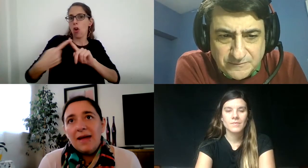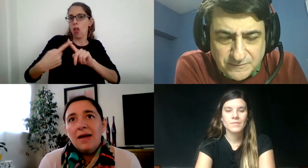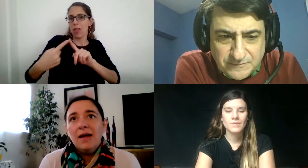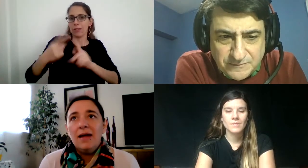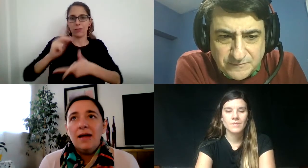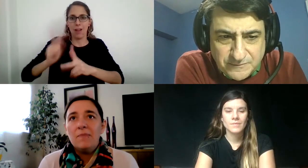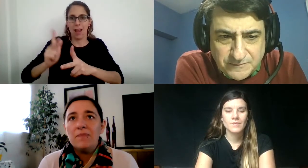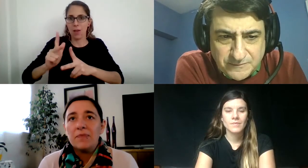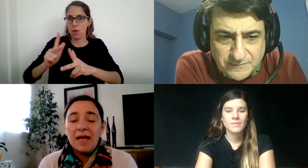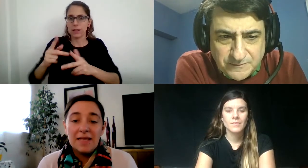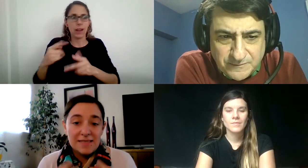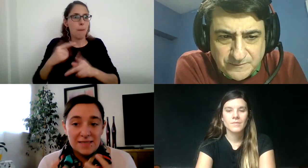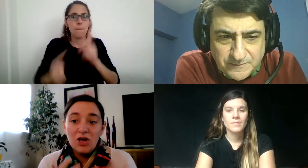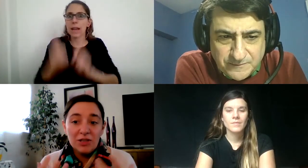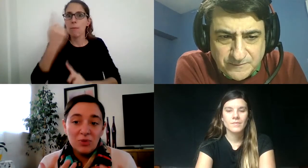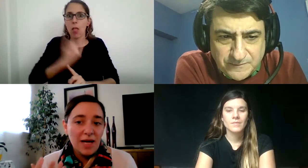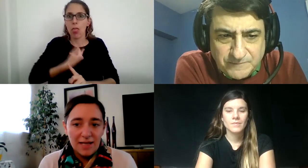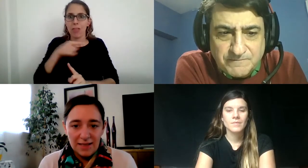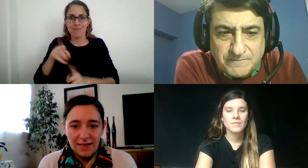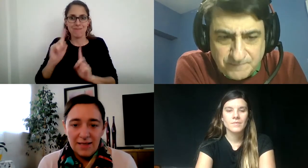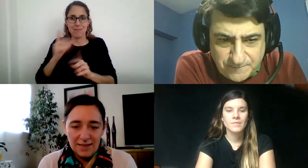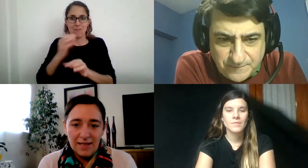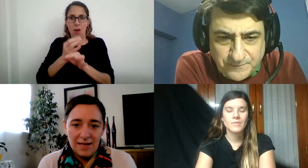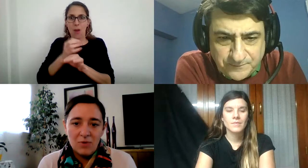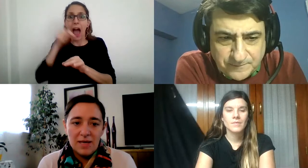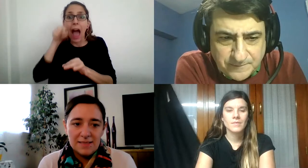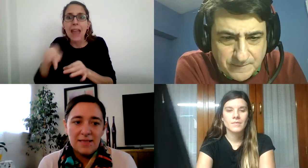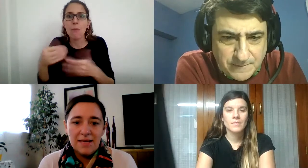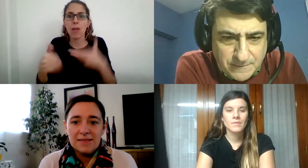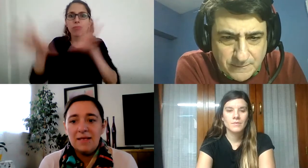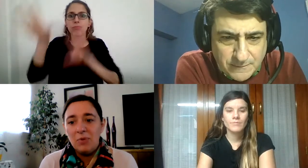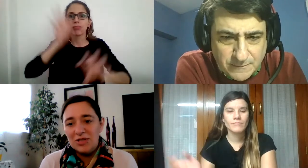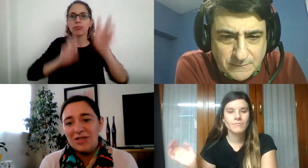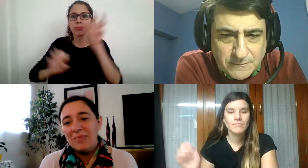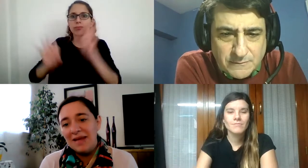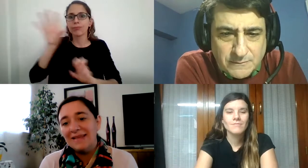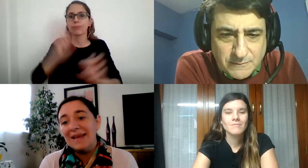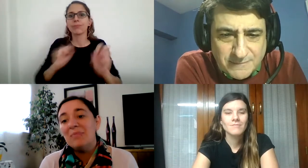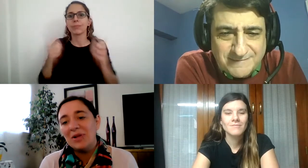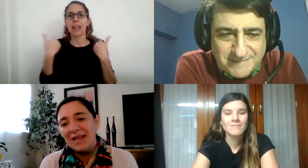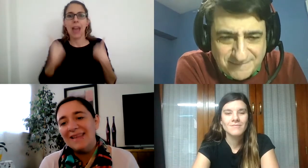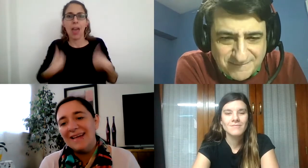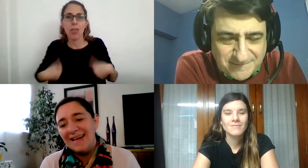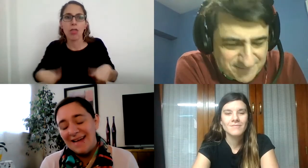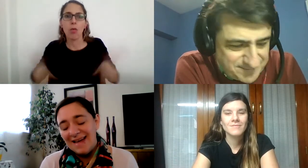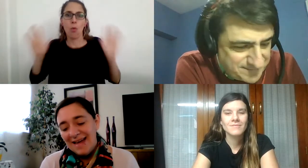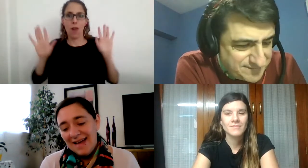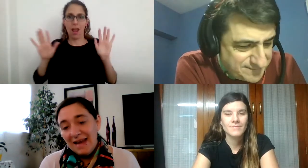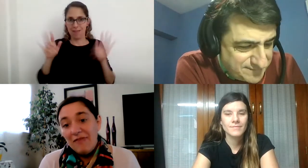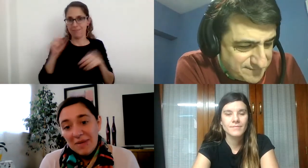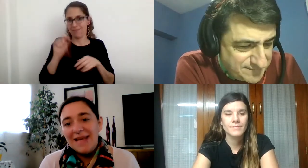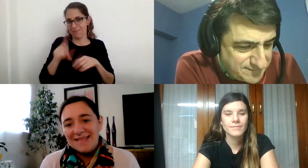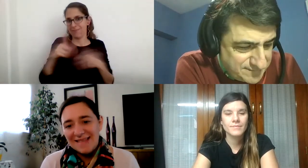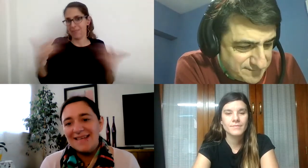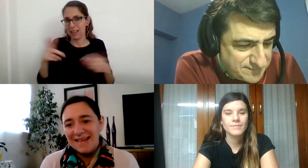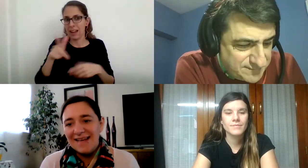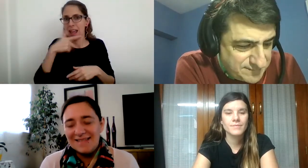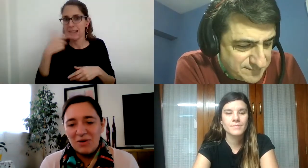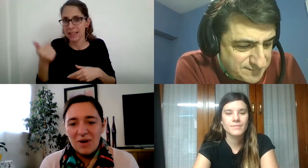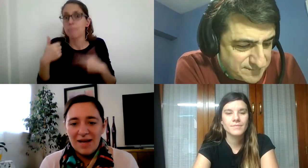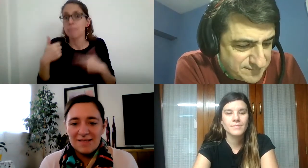posibilidad de adquisición natural de la lengua de señas, y por eso también es tan importante que las familias